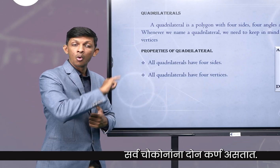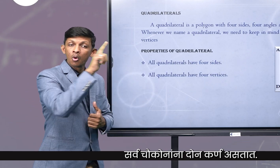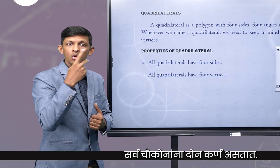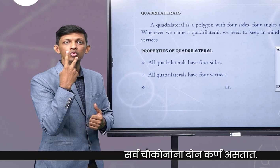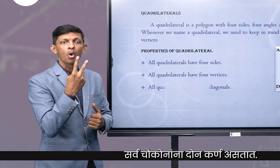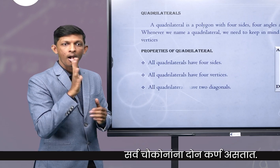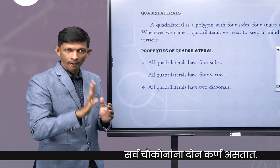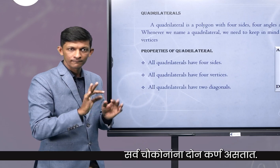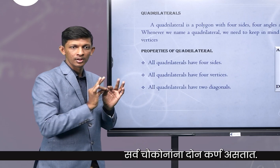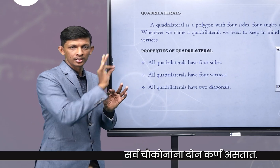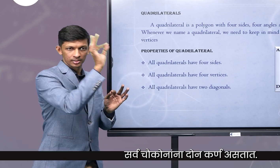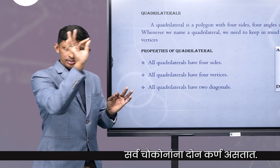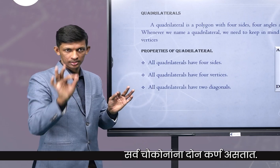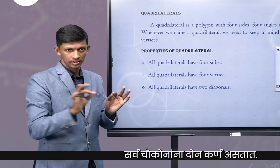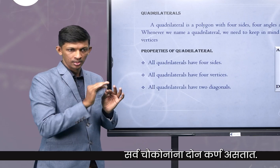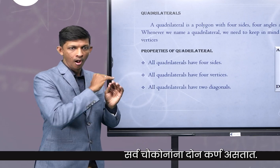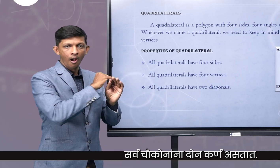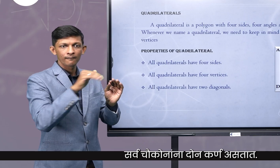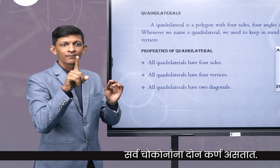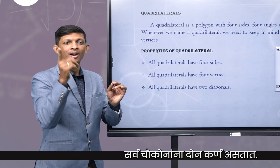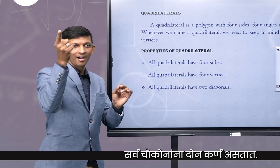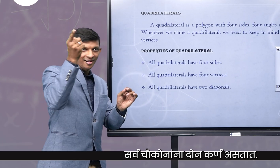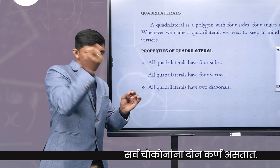सर्व चौकोनांना 2 कर्ण असतात.